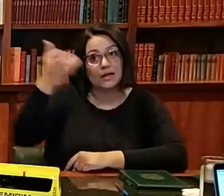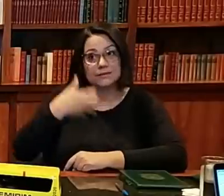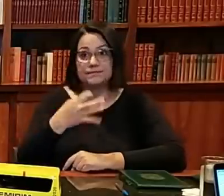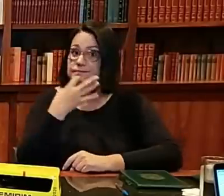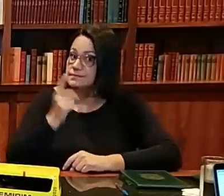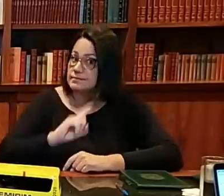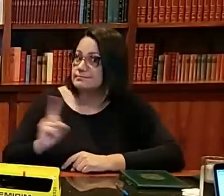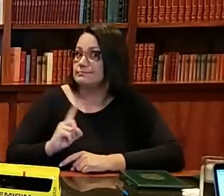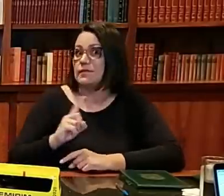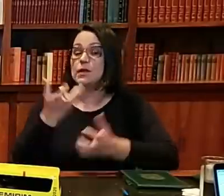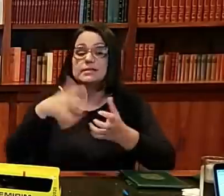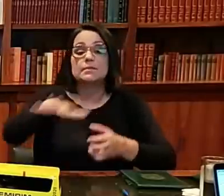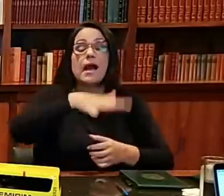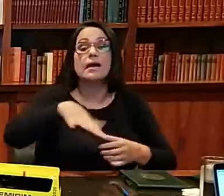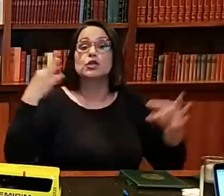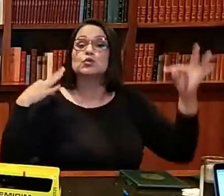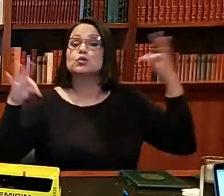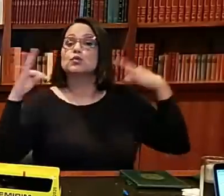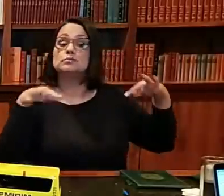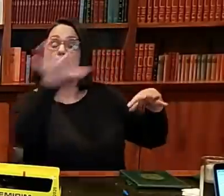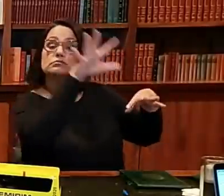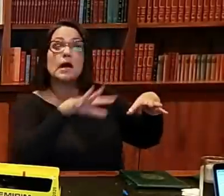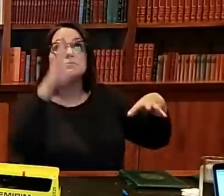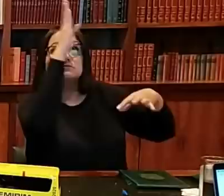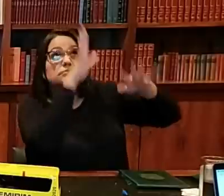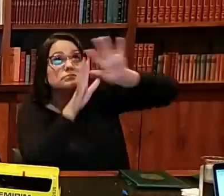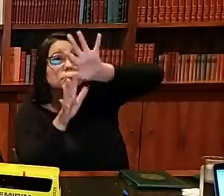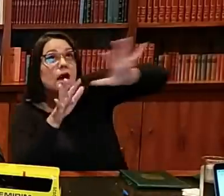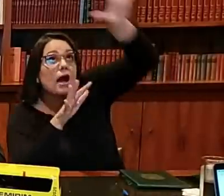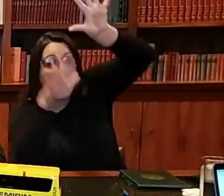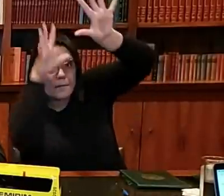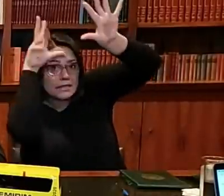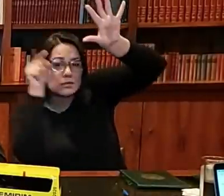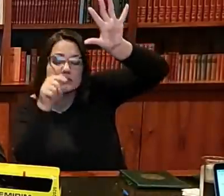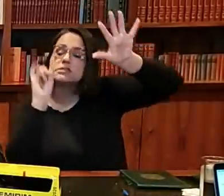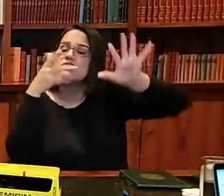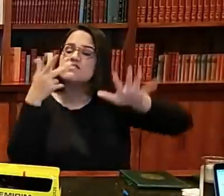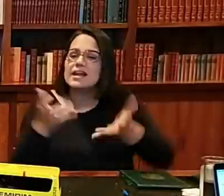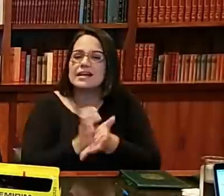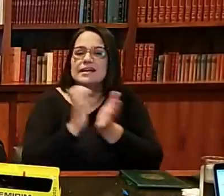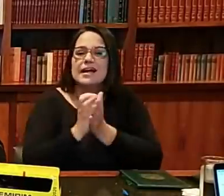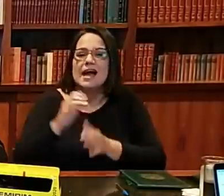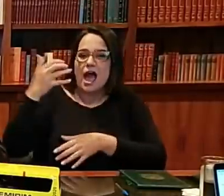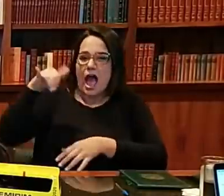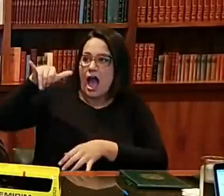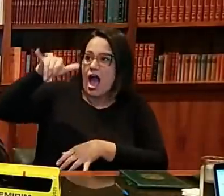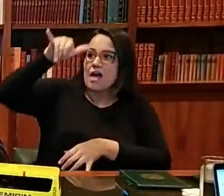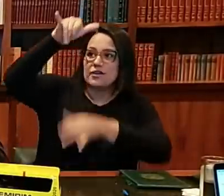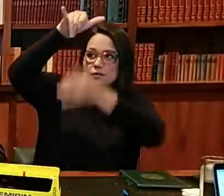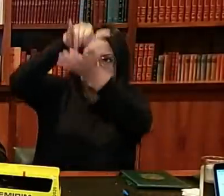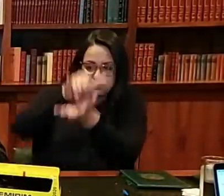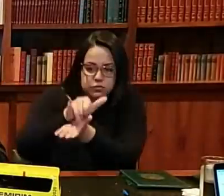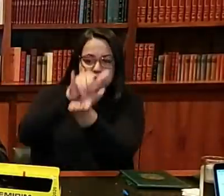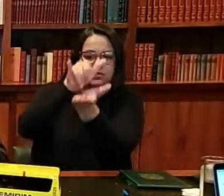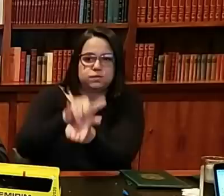tem, muito pouco, o turismo na região. Nessa tua desregulamentação, quando se fala em hidroavião, o que, que você facilitou para hidroavião operar naquela